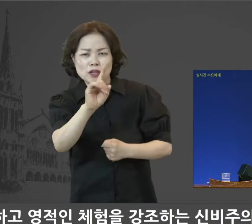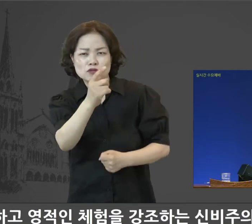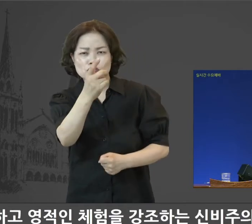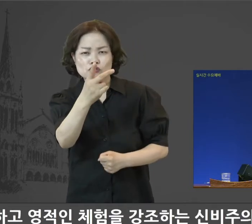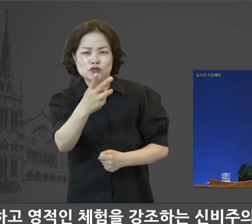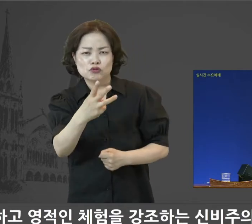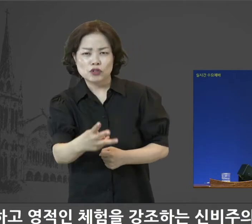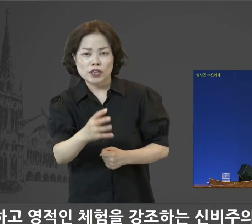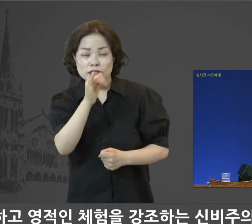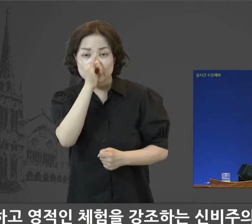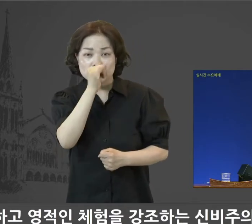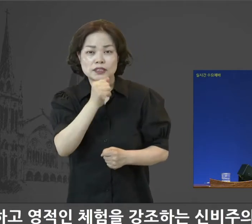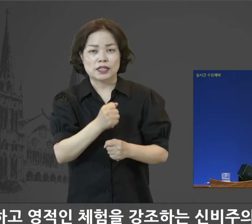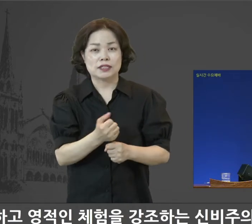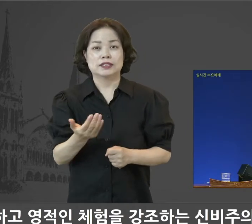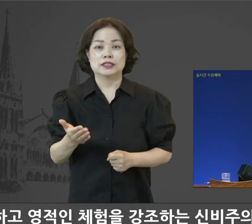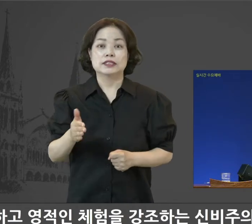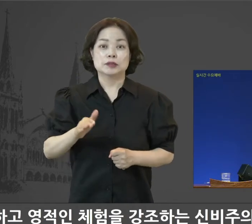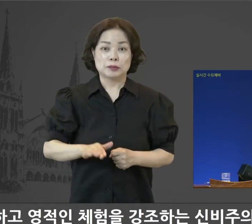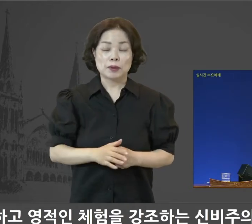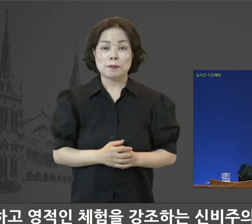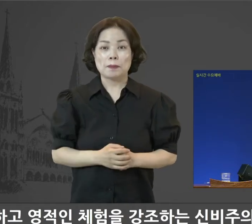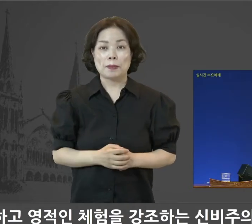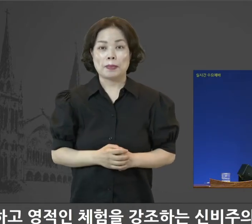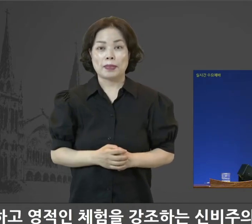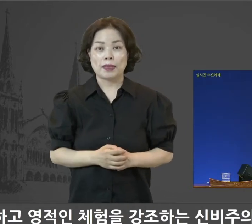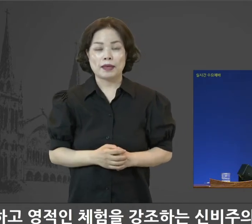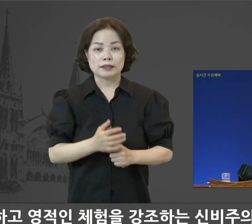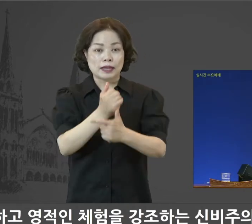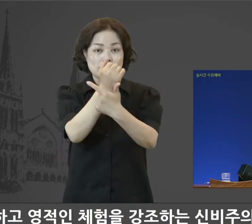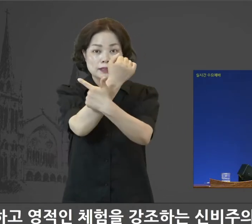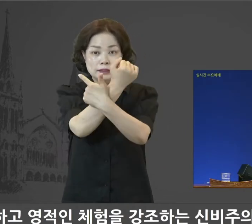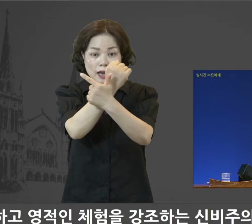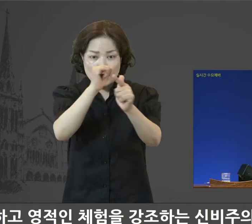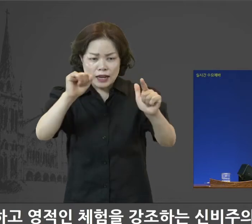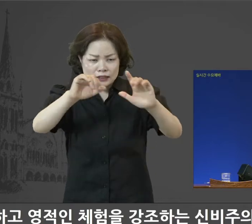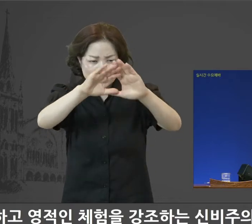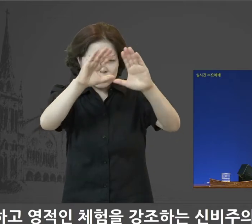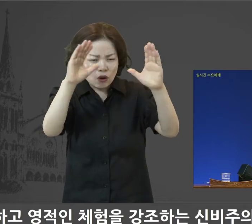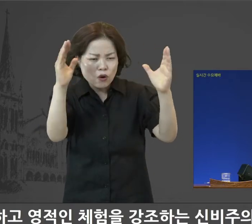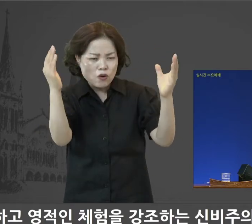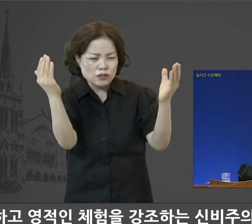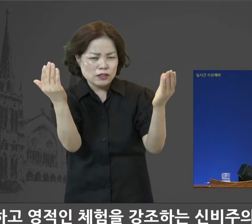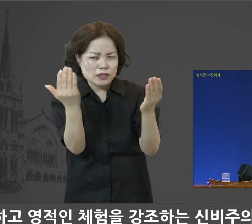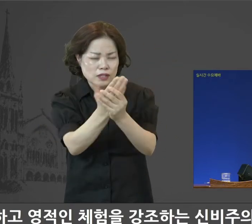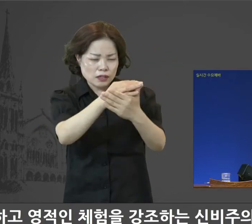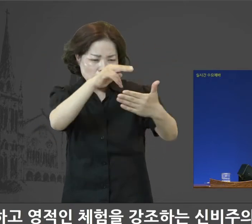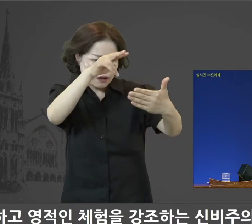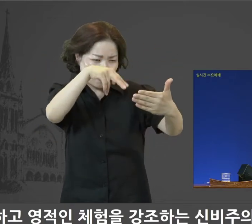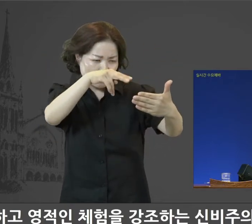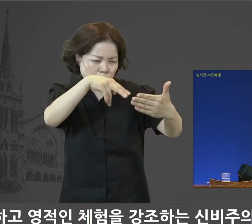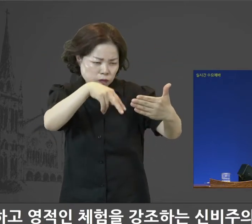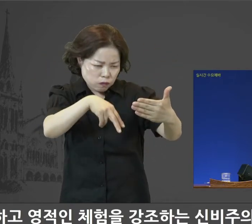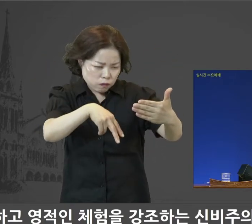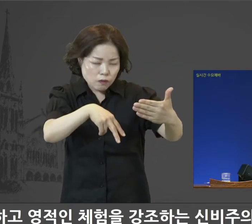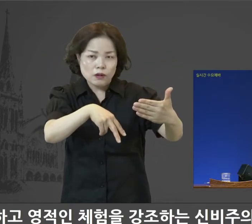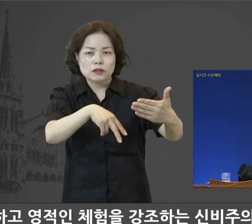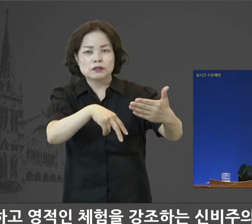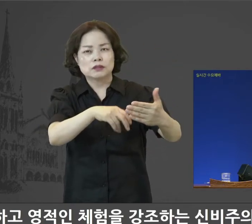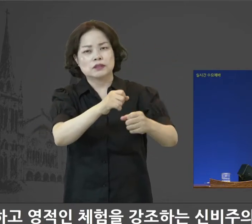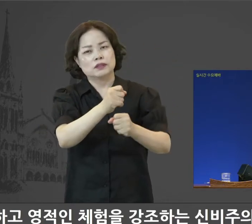개의 구절들이 있기는 하지만 갈라디아서 전체를 우리가 읽어보면 그들의 주장은